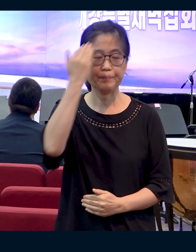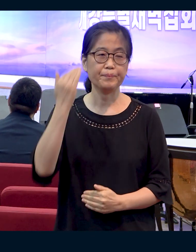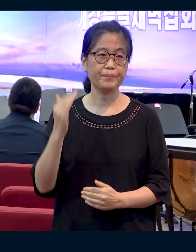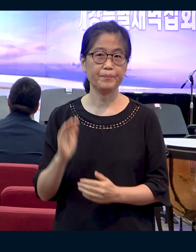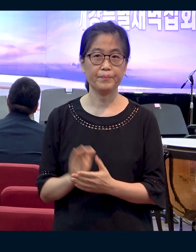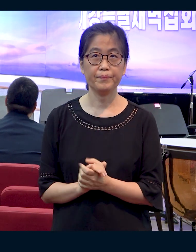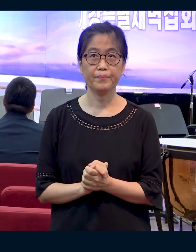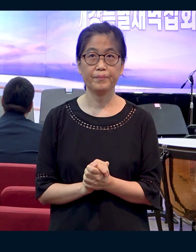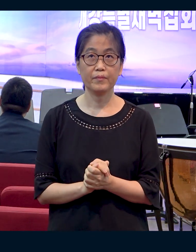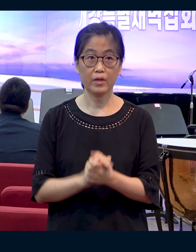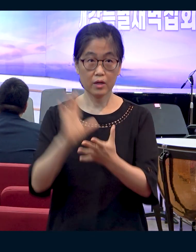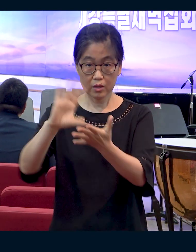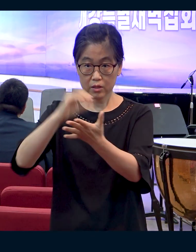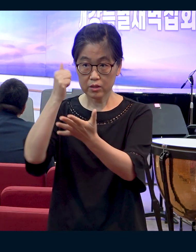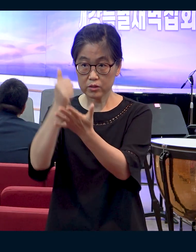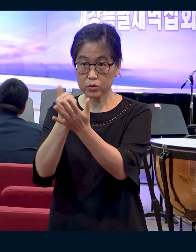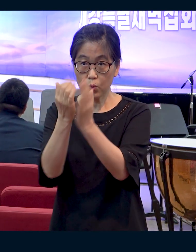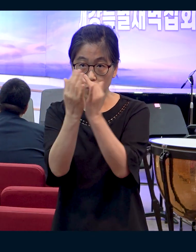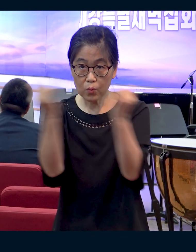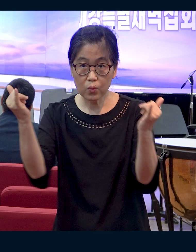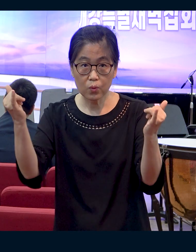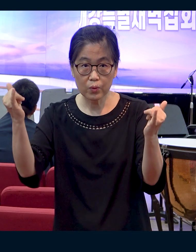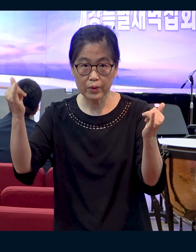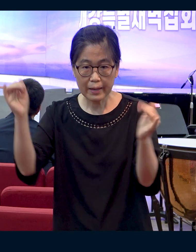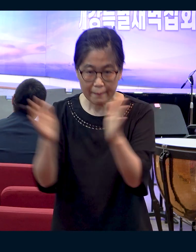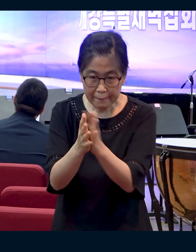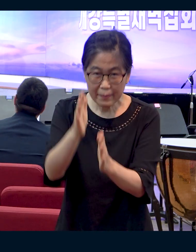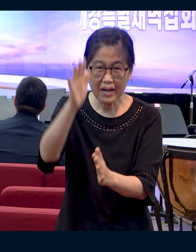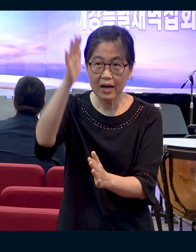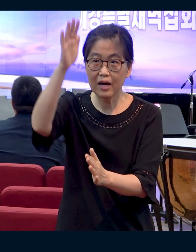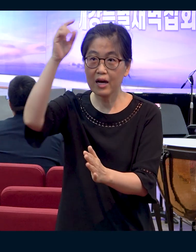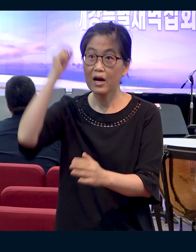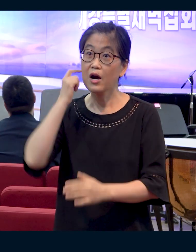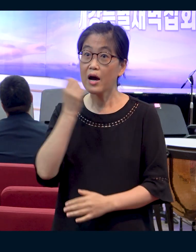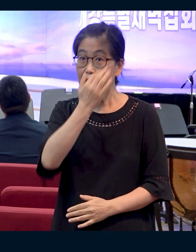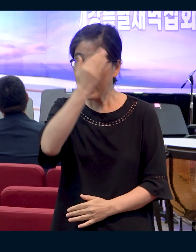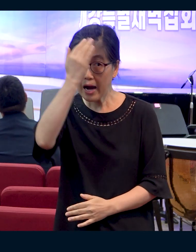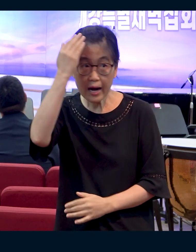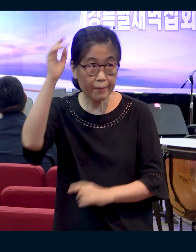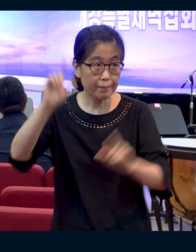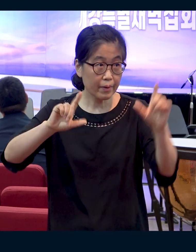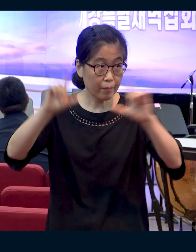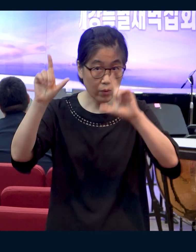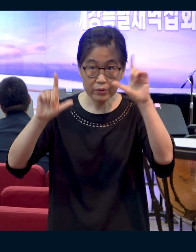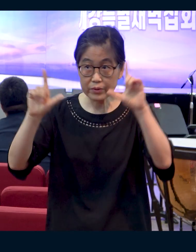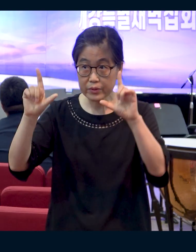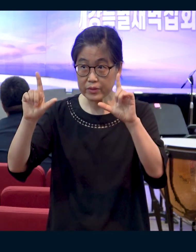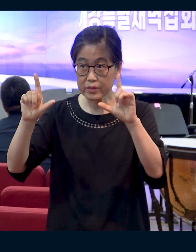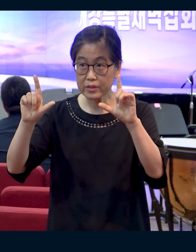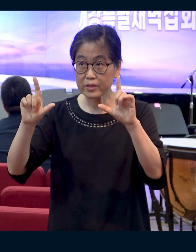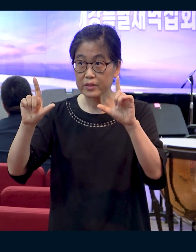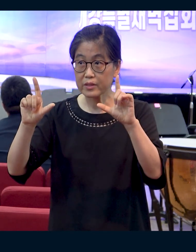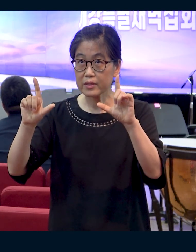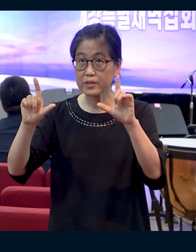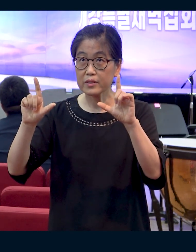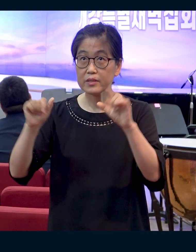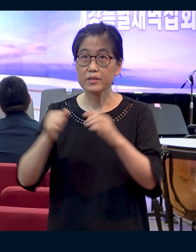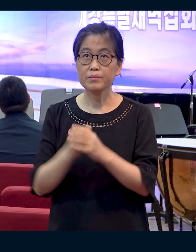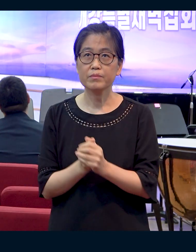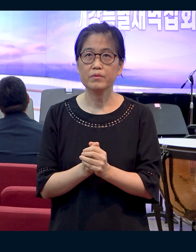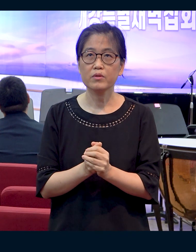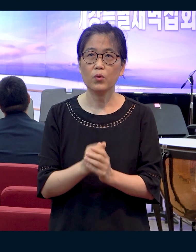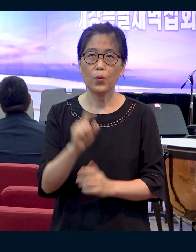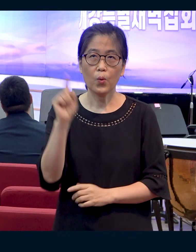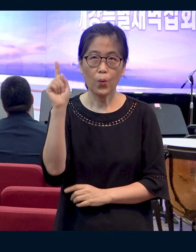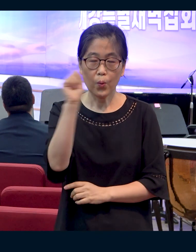자, 그런데 그리스도인이 그렇게 빛나고 아름다운 그 모습, 그게 어떤